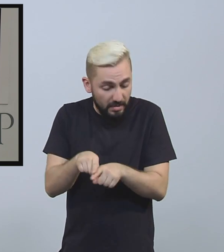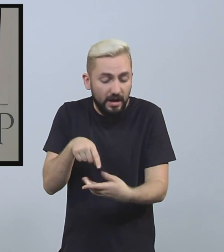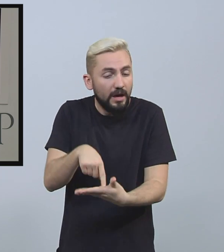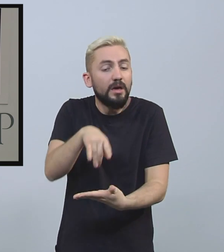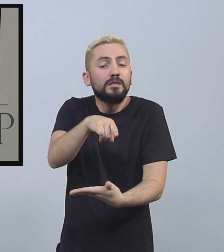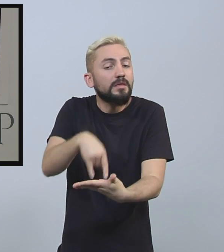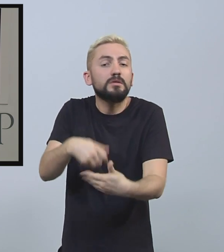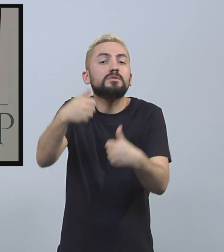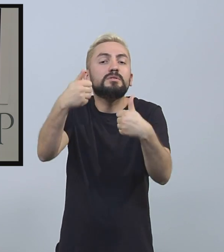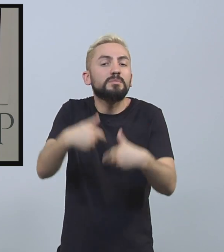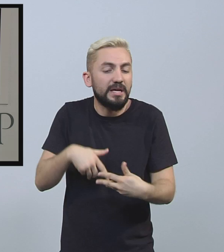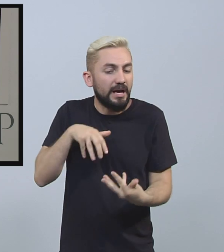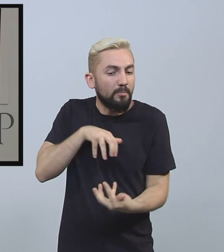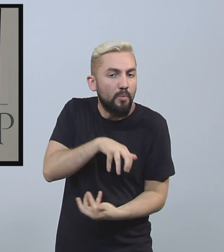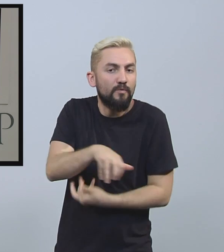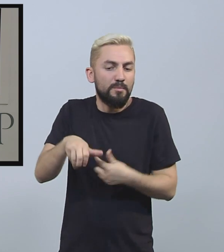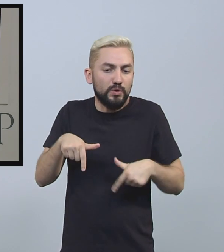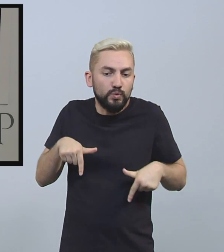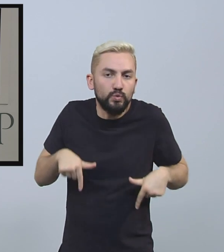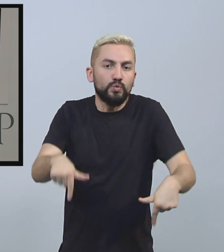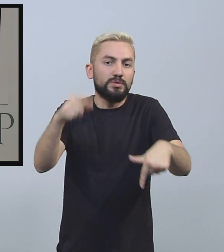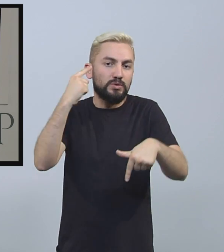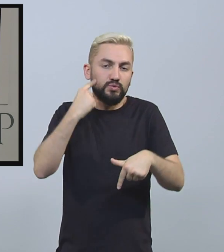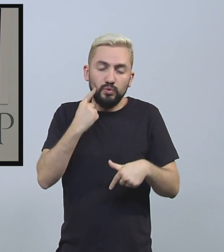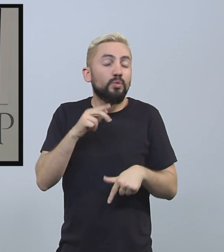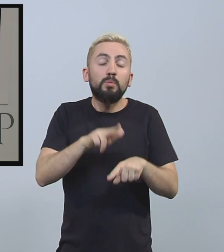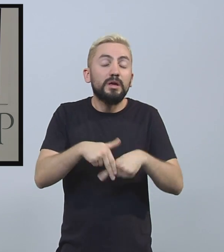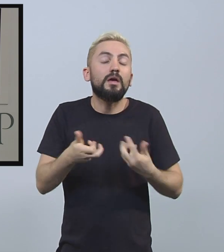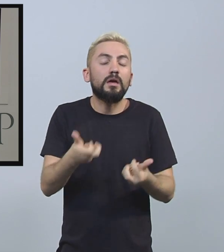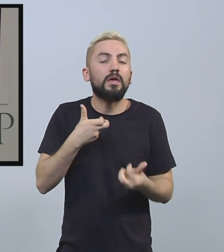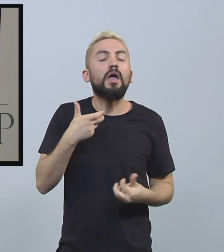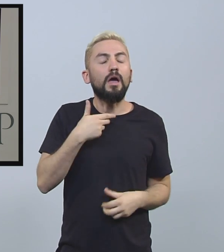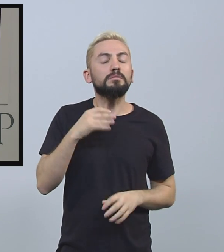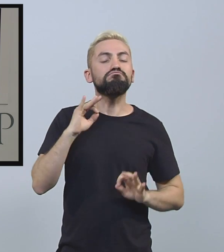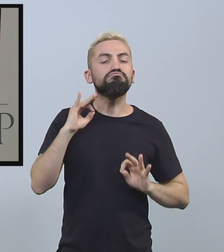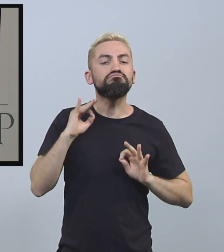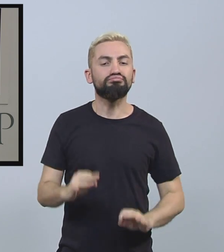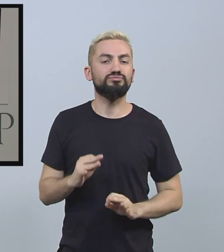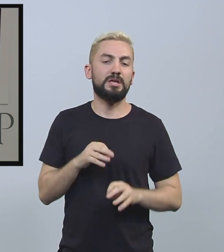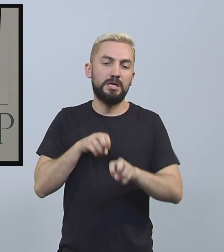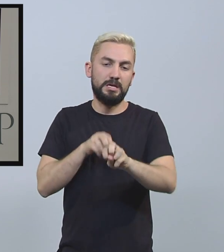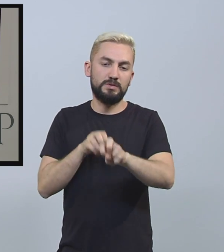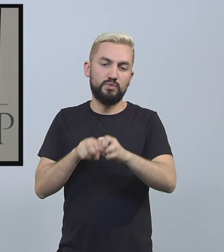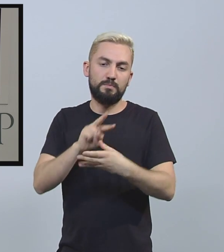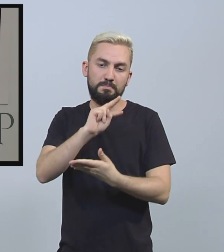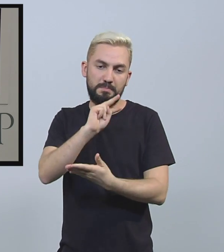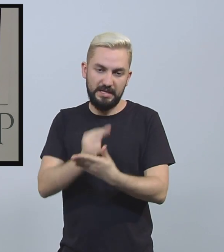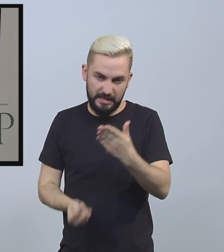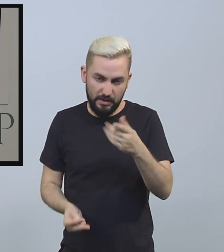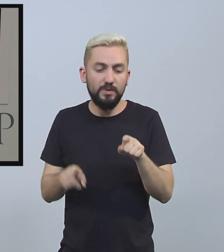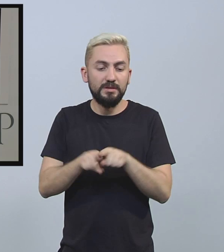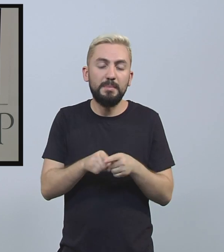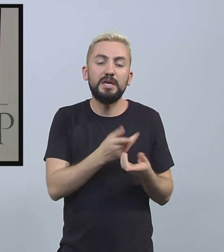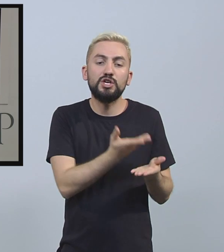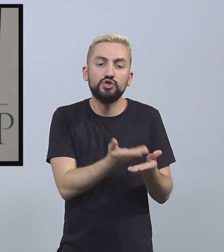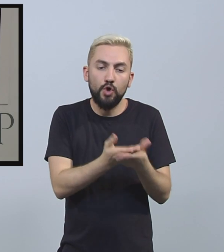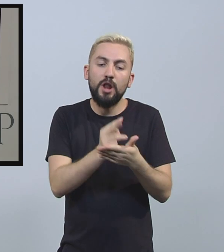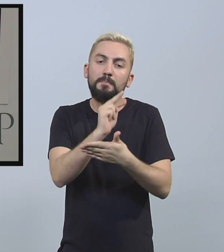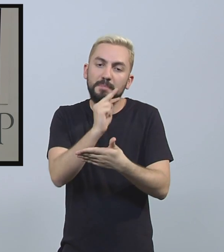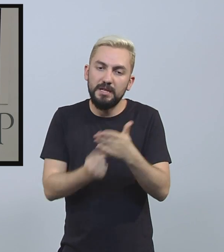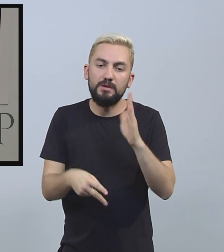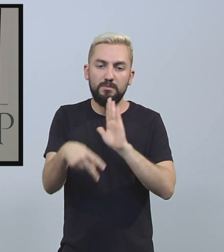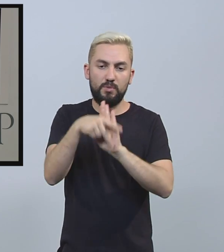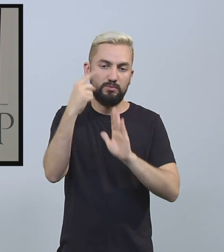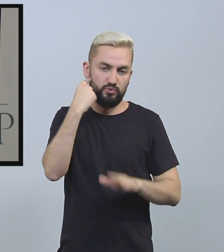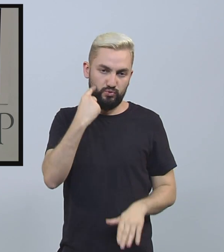comunidade surda em defesa do direito à educação bilíngue, em defesa das escolas de